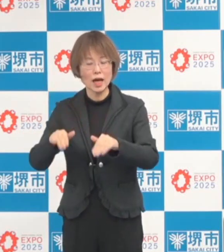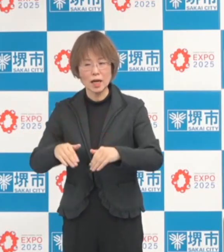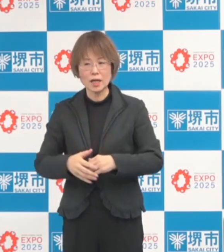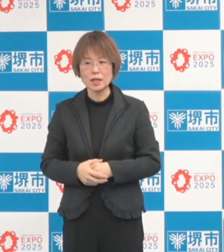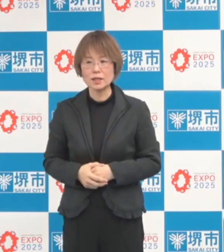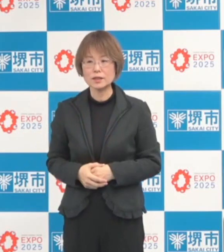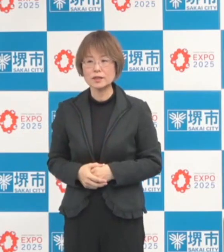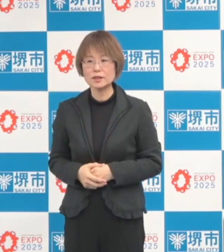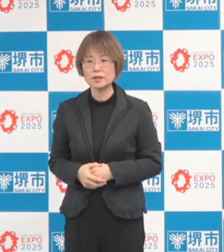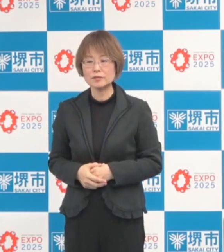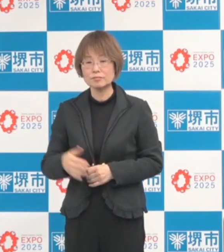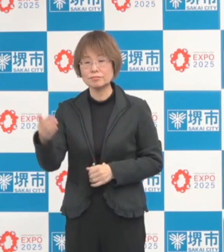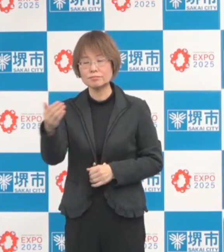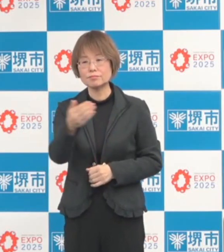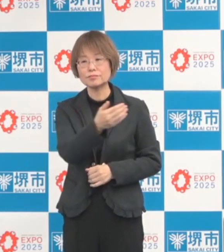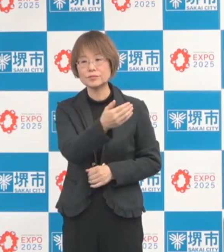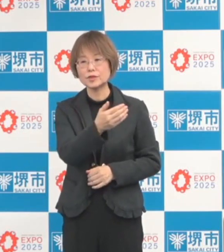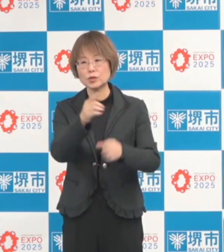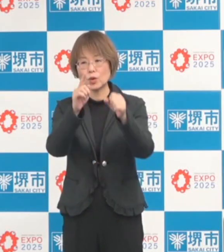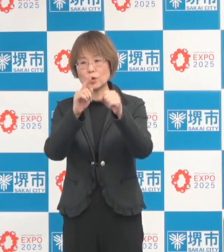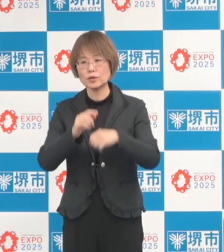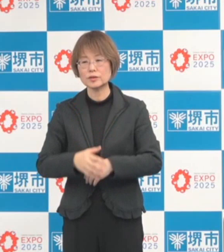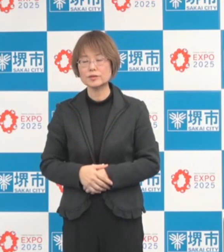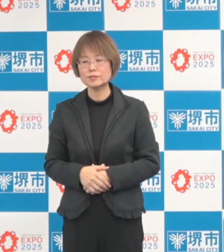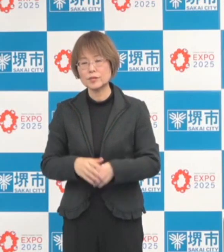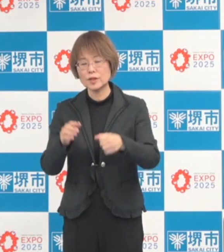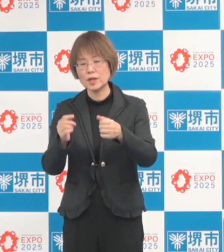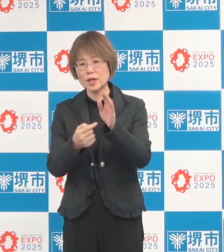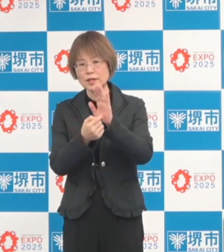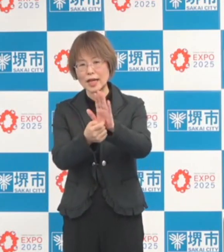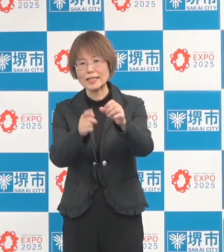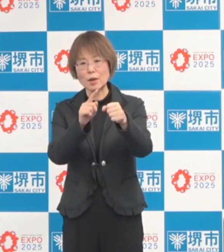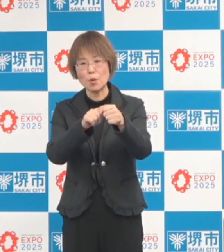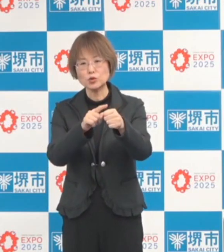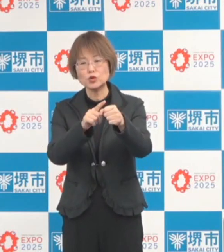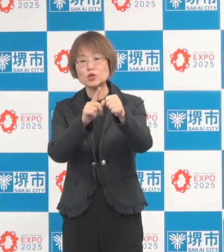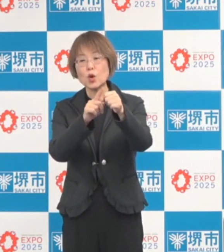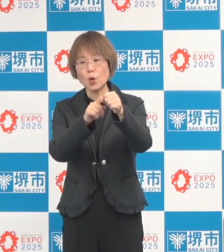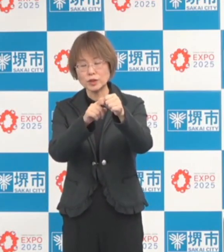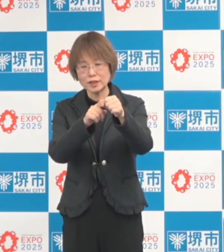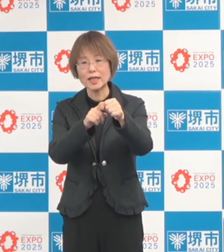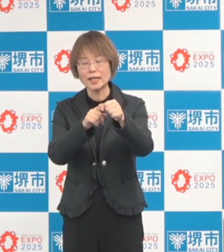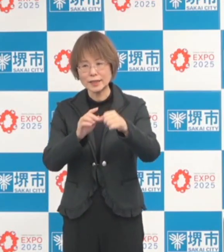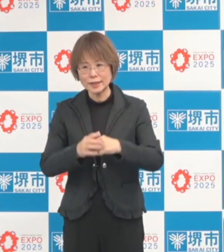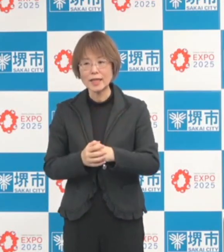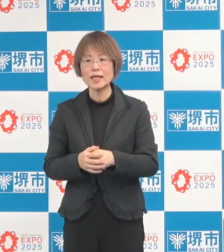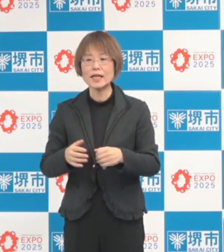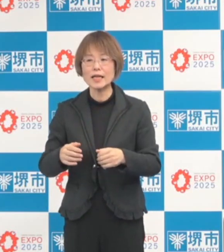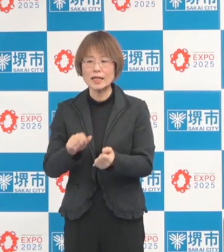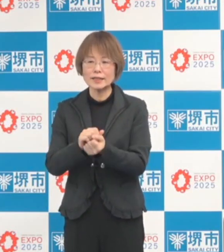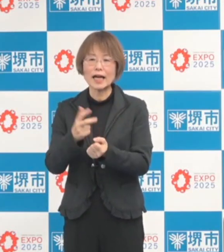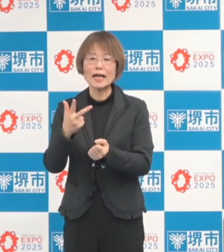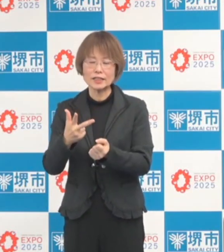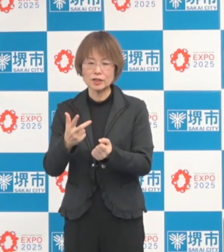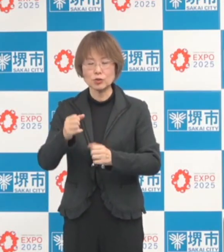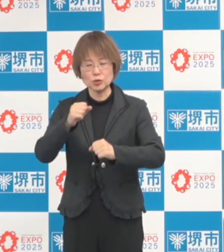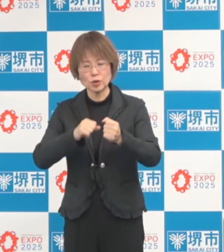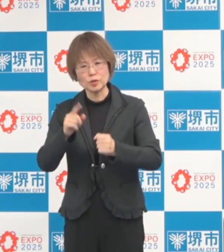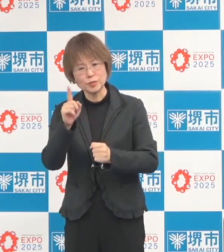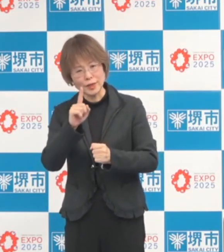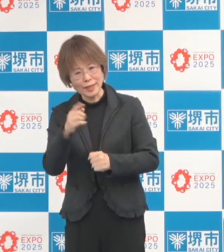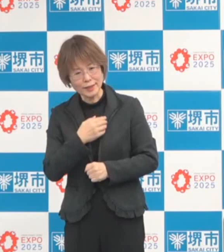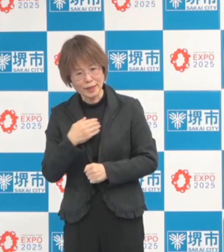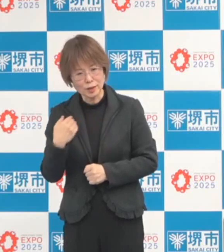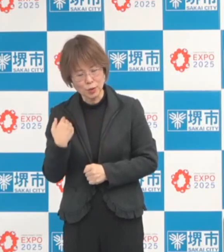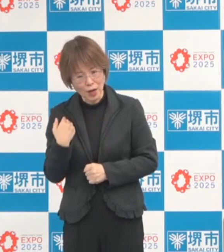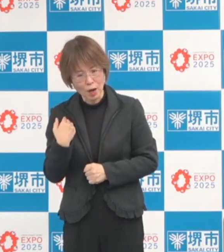はい、 じゃあその目標に従って、出された目標に従って、地籍市としてどういうことができるかということを実際やっていくというところなん